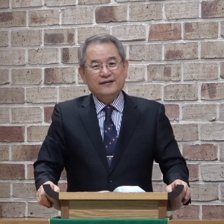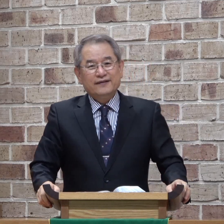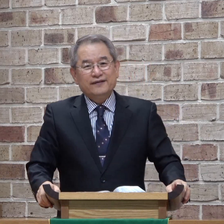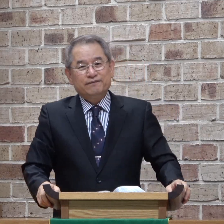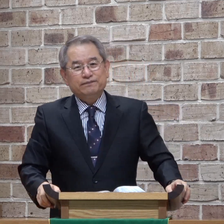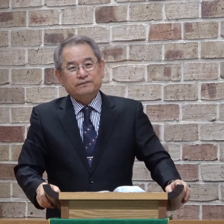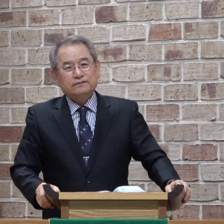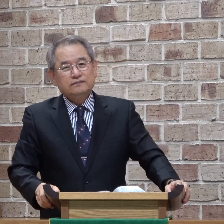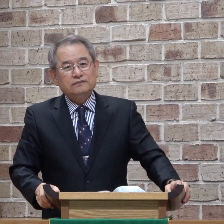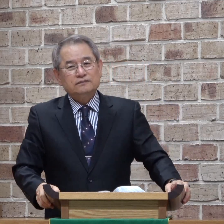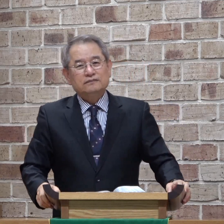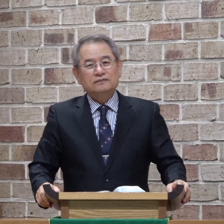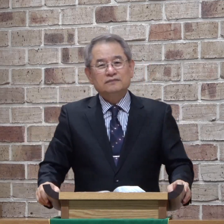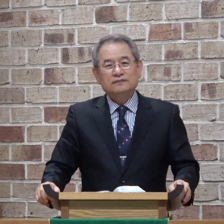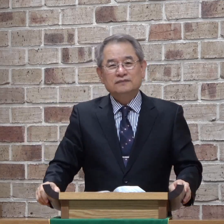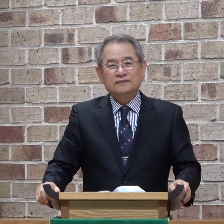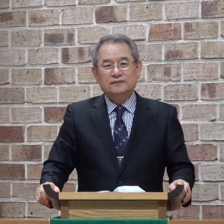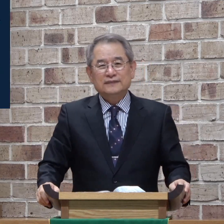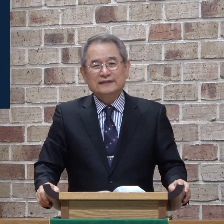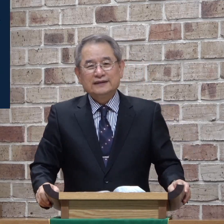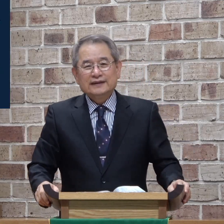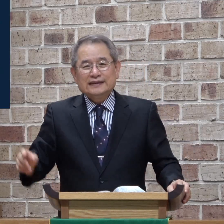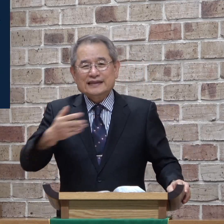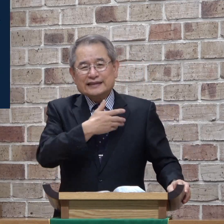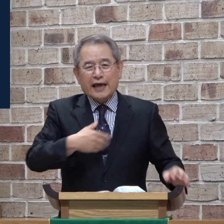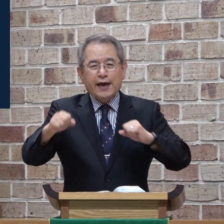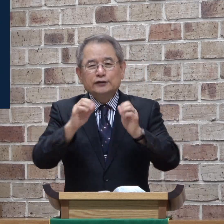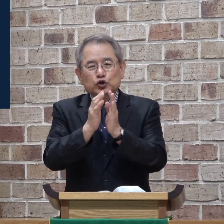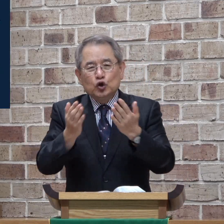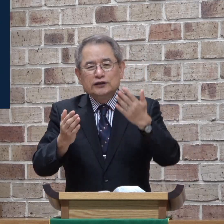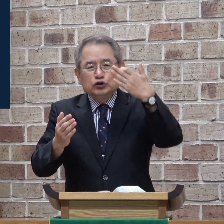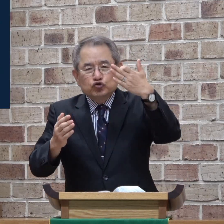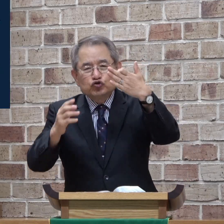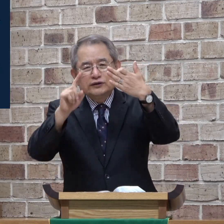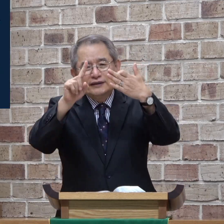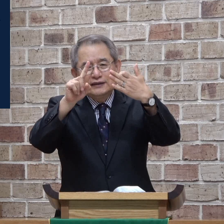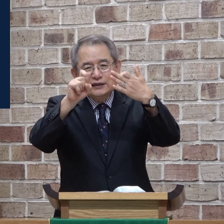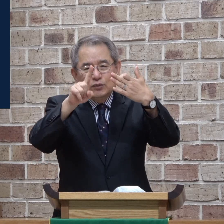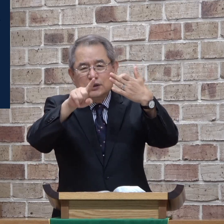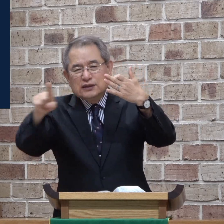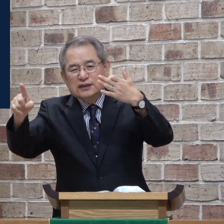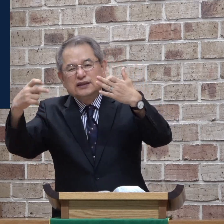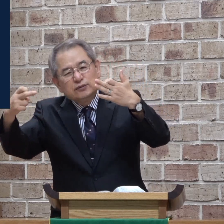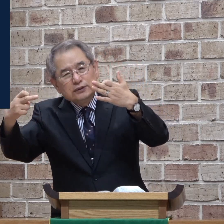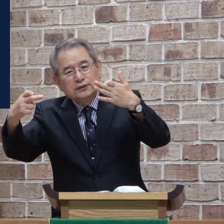이름을 가지고 기도해야 되는 것입니다. 그럴 때 마귀가 그 자리를 떠나게 됩니다.